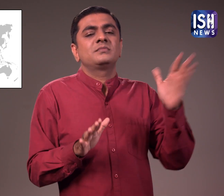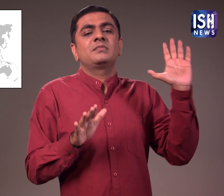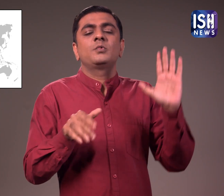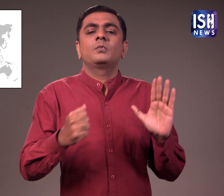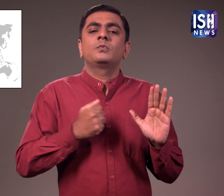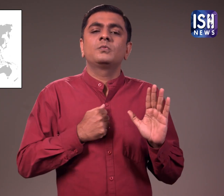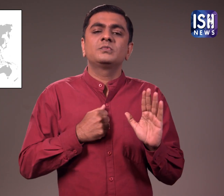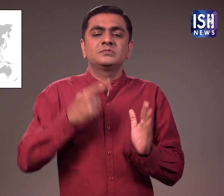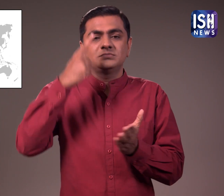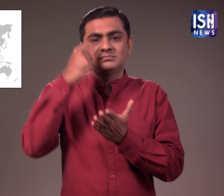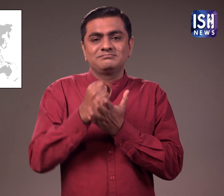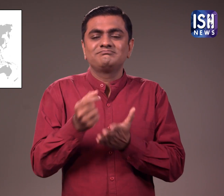नियमों का पालन करेंगे